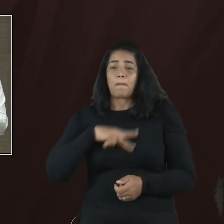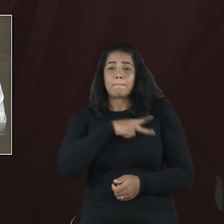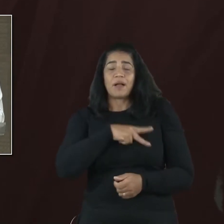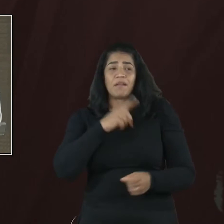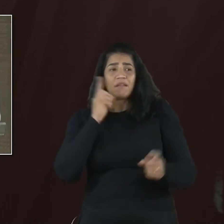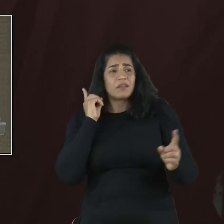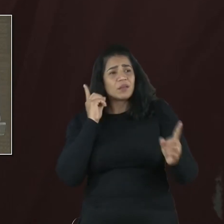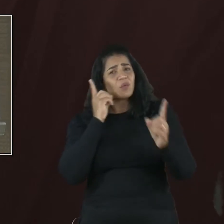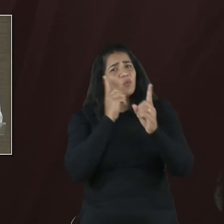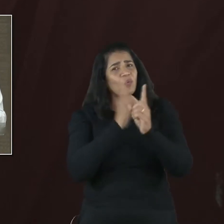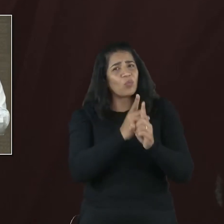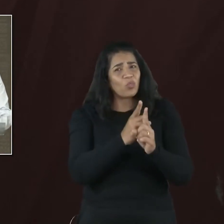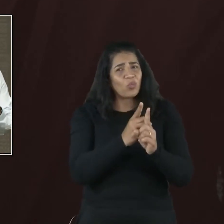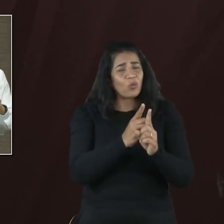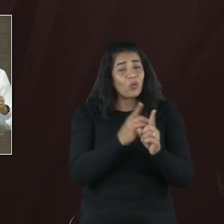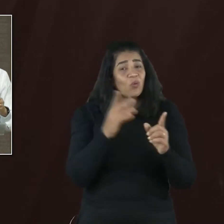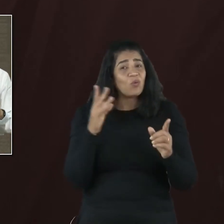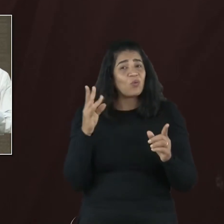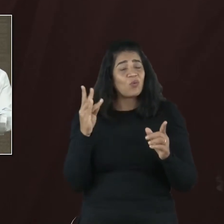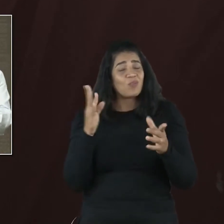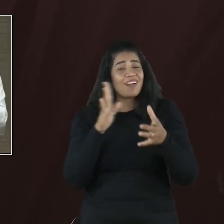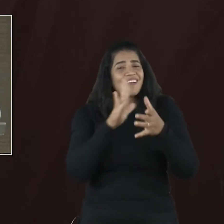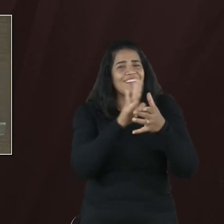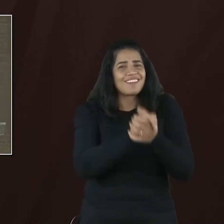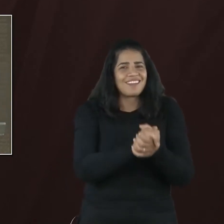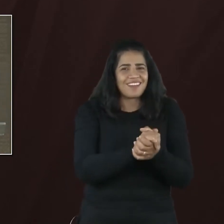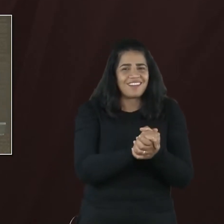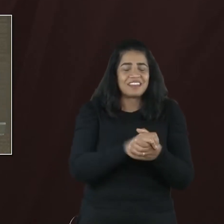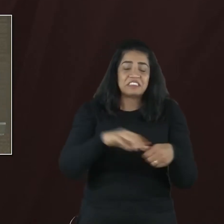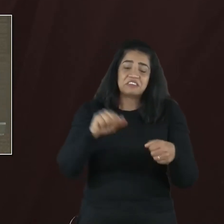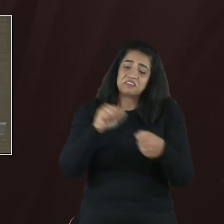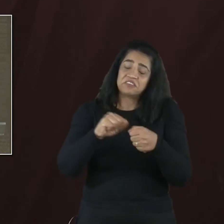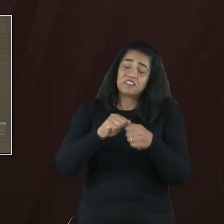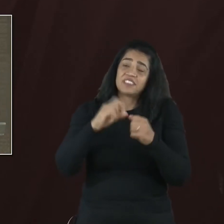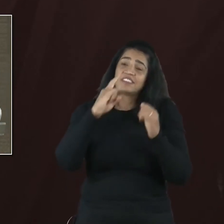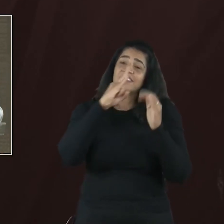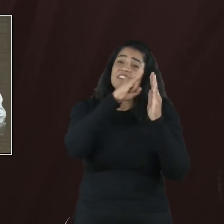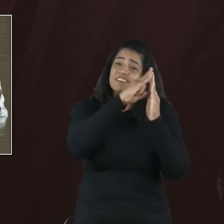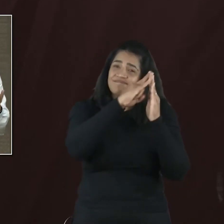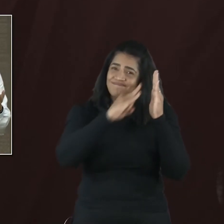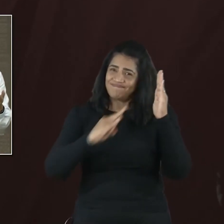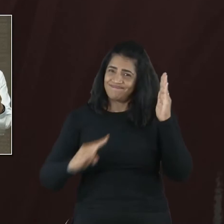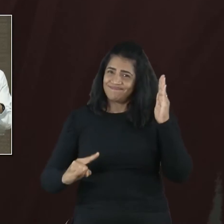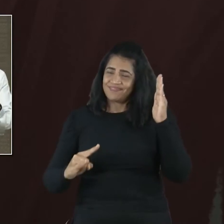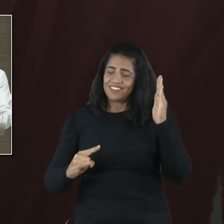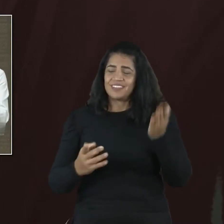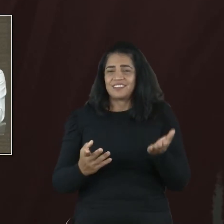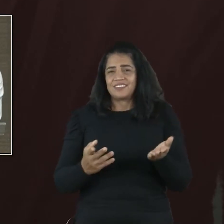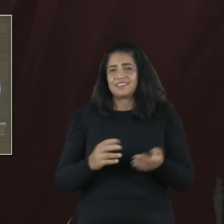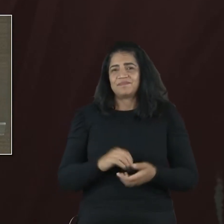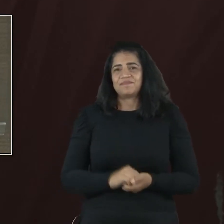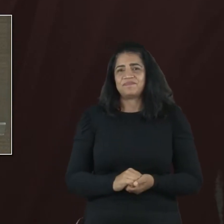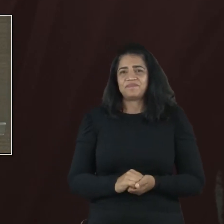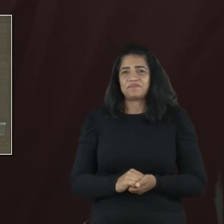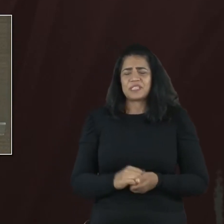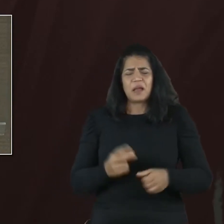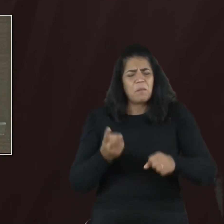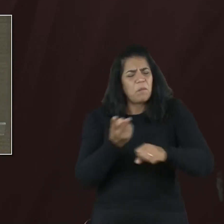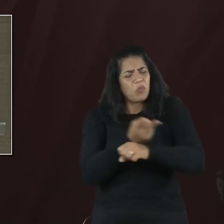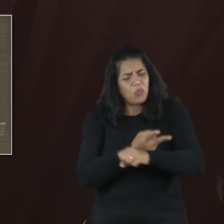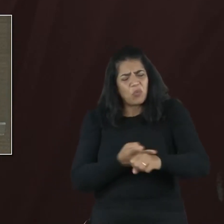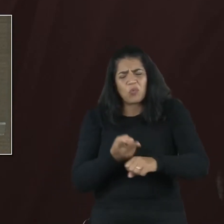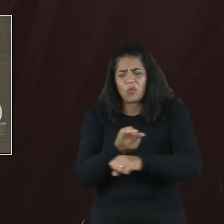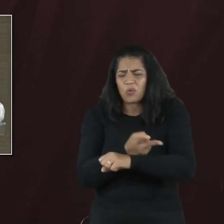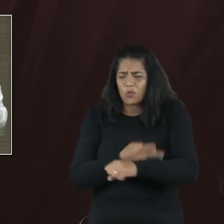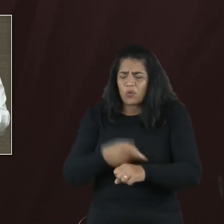tendas, porque ele precisava, ele não sabia onde comprar matéria-prima, não é isso? Então ele precisava procurar quem já estava fazendo